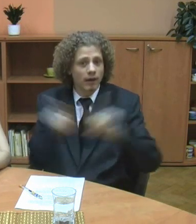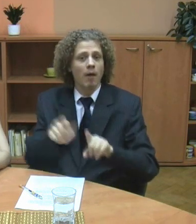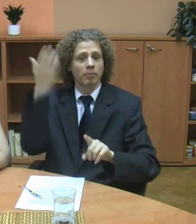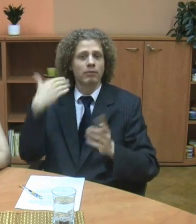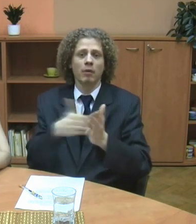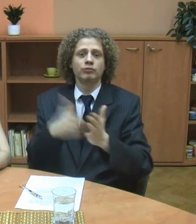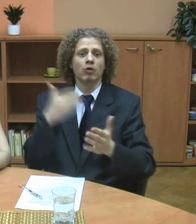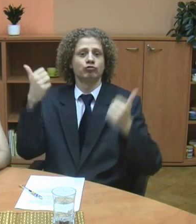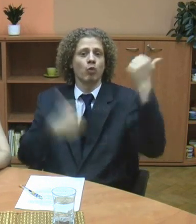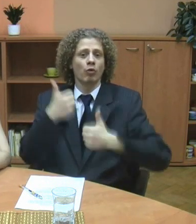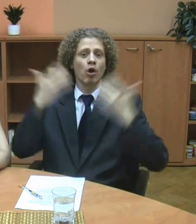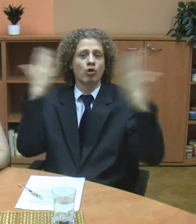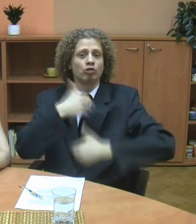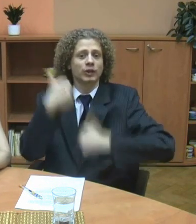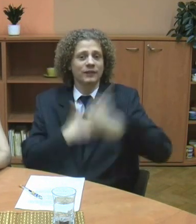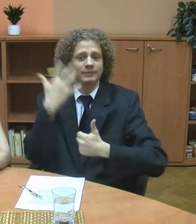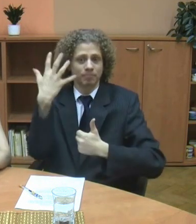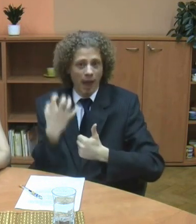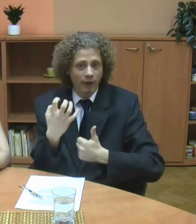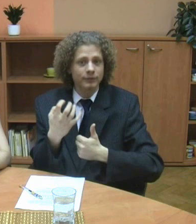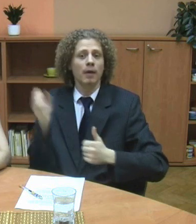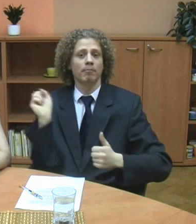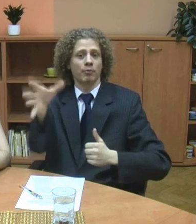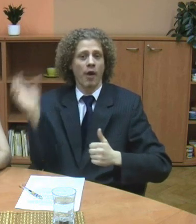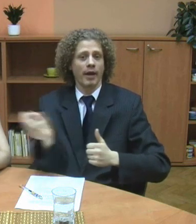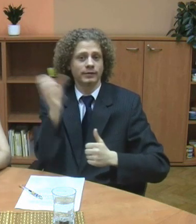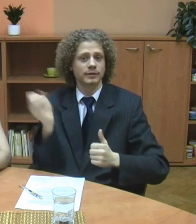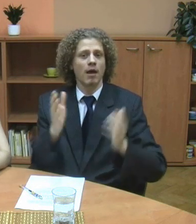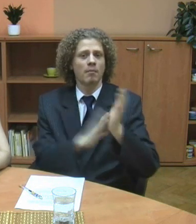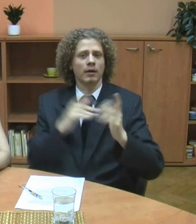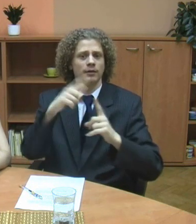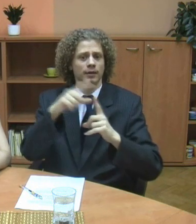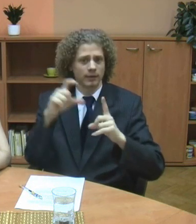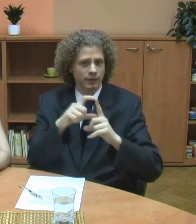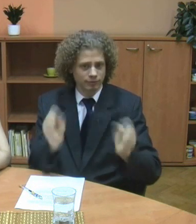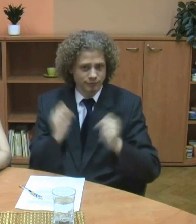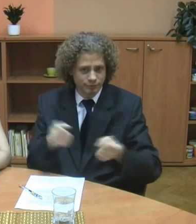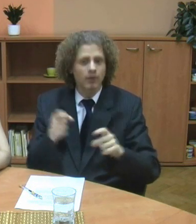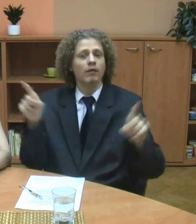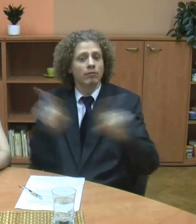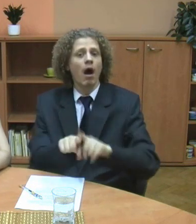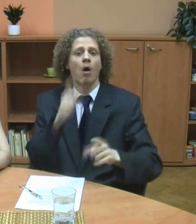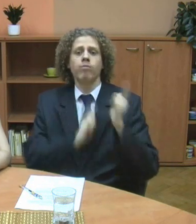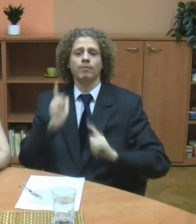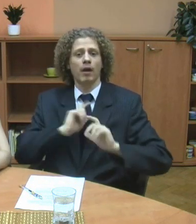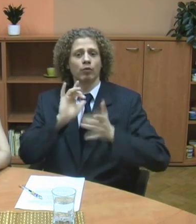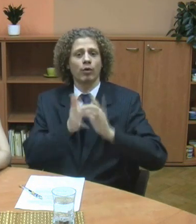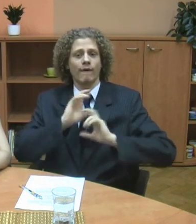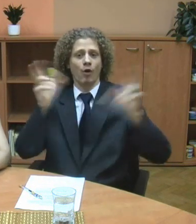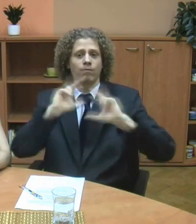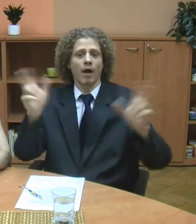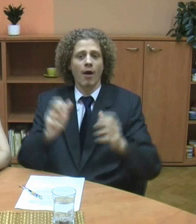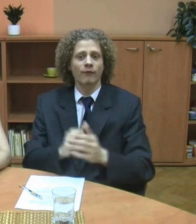program. Jeho součástí byla ku příkladu soutěž Kvíz Night 5, projekce z tvorby MTD, ale také